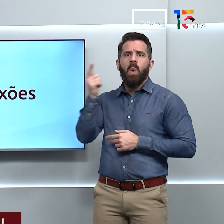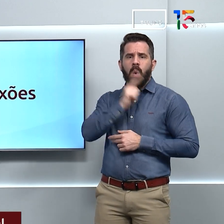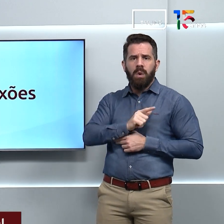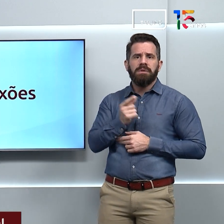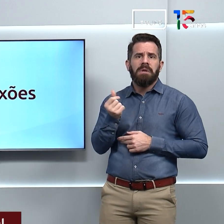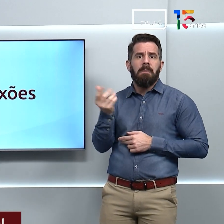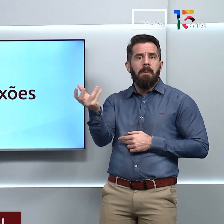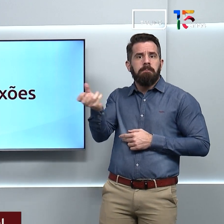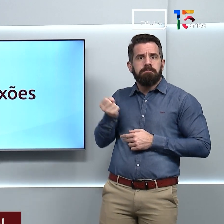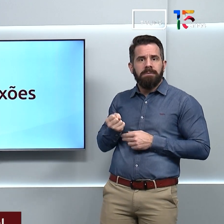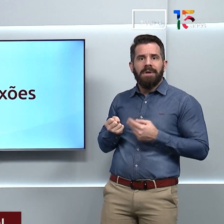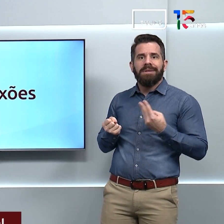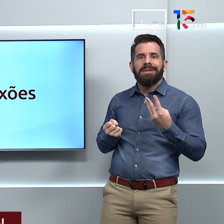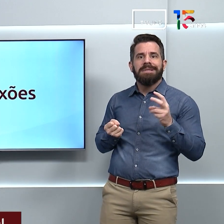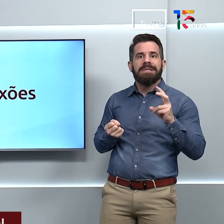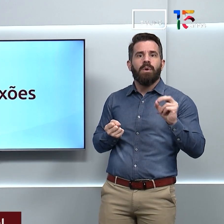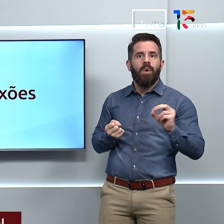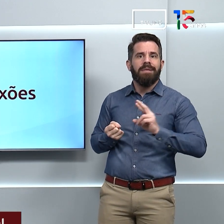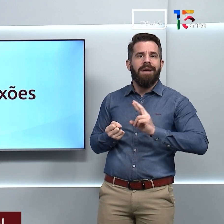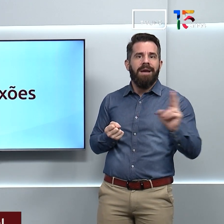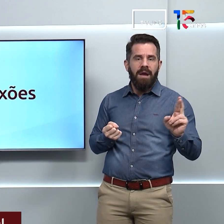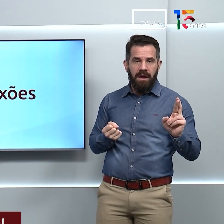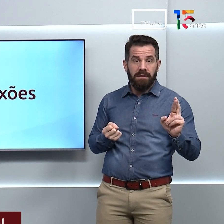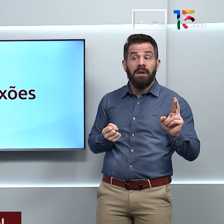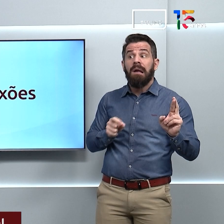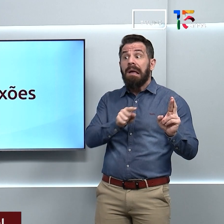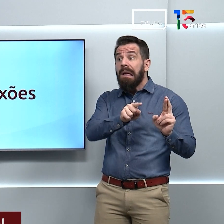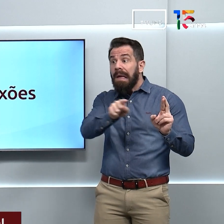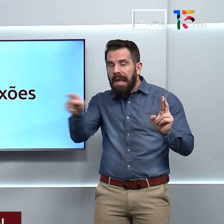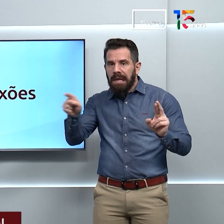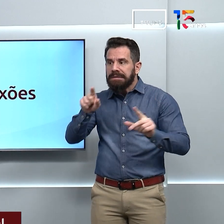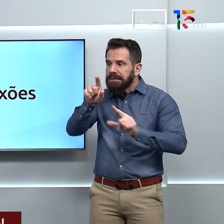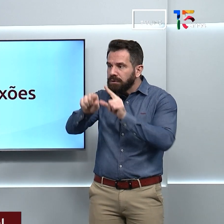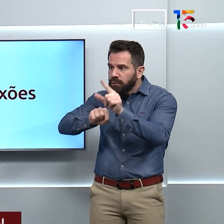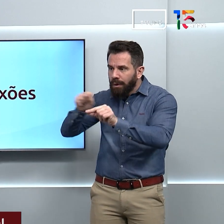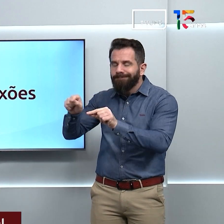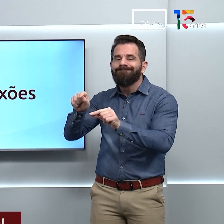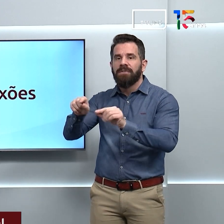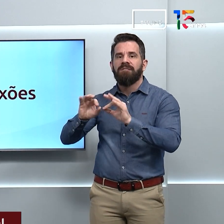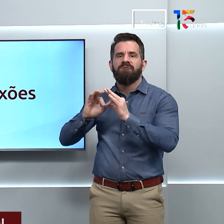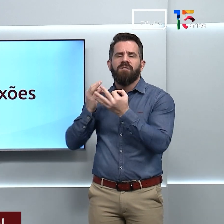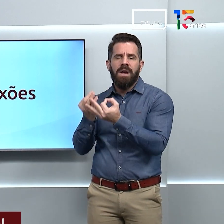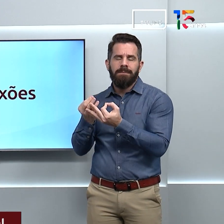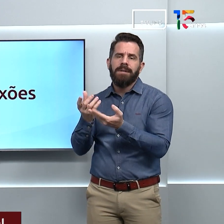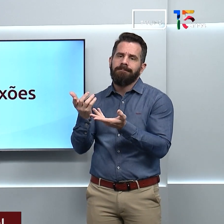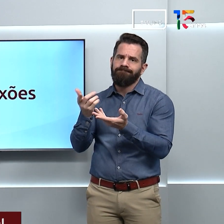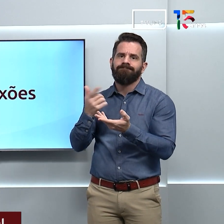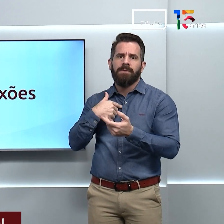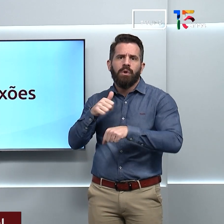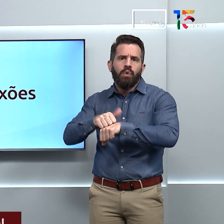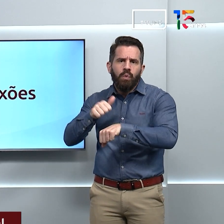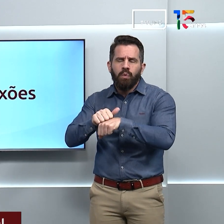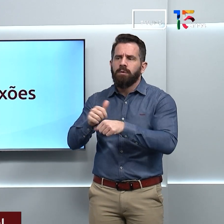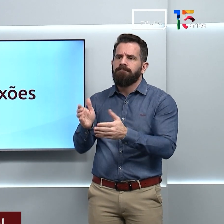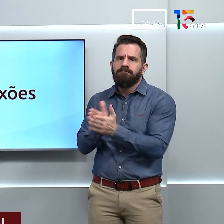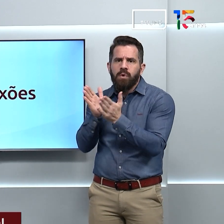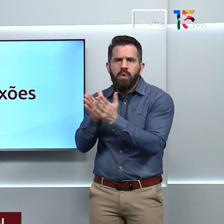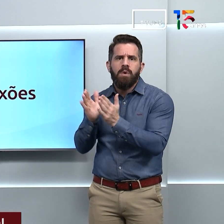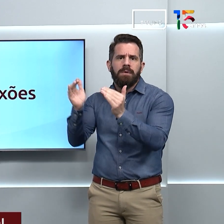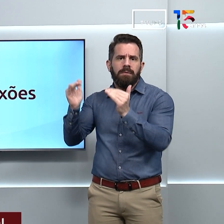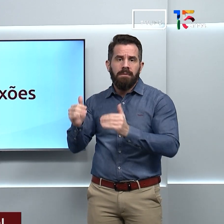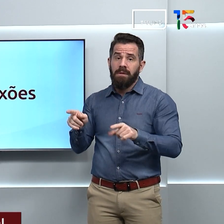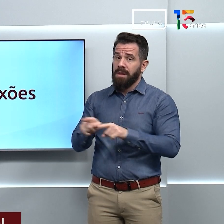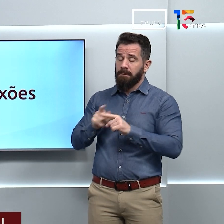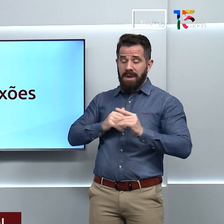aluguel. Serão escolhidos aqueles que estão em situação de vulnerabilidade financeira e que não têm imóvel próprio. Para mais